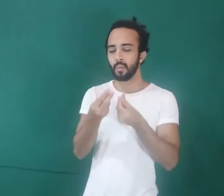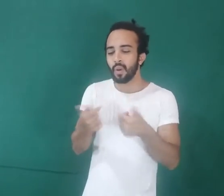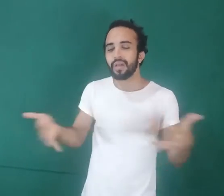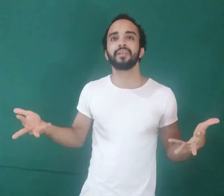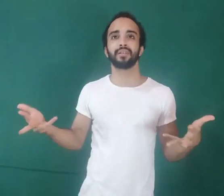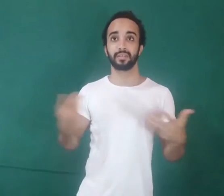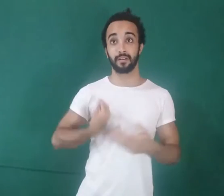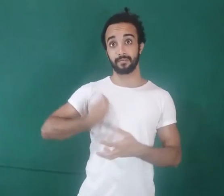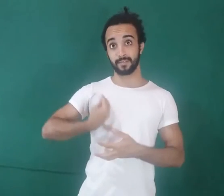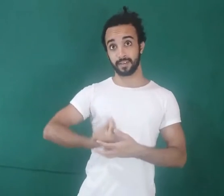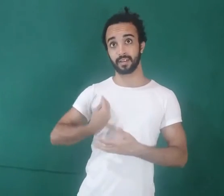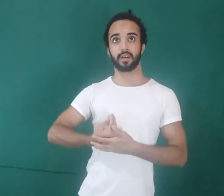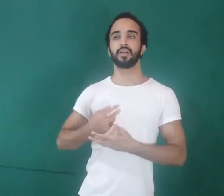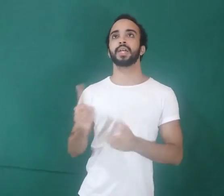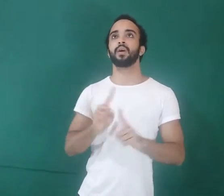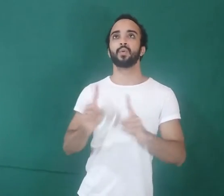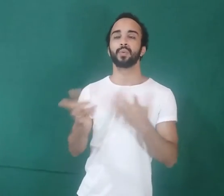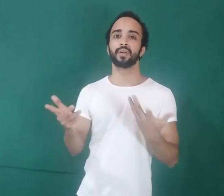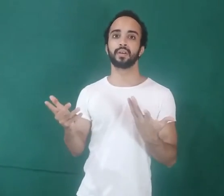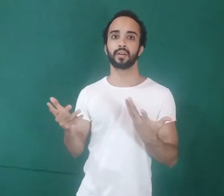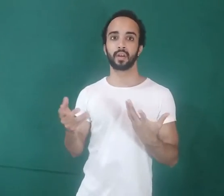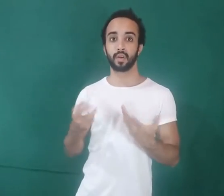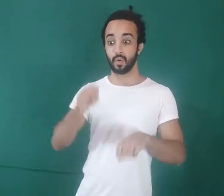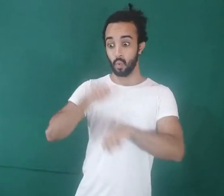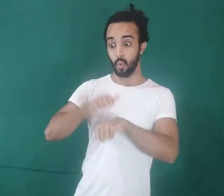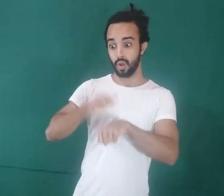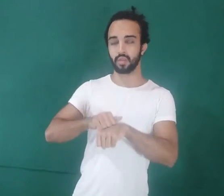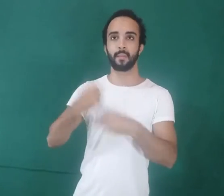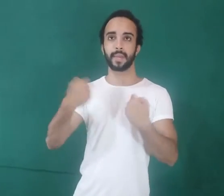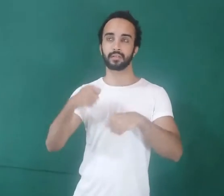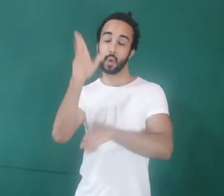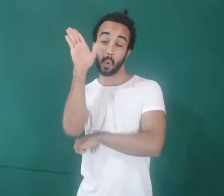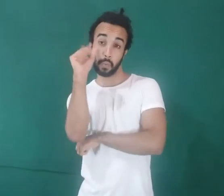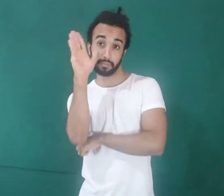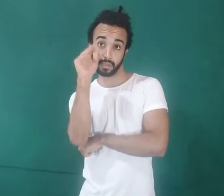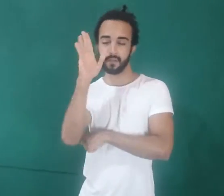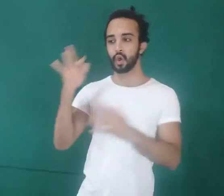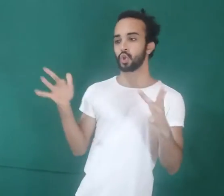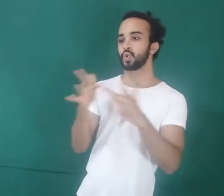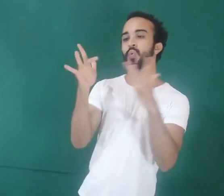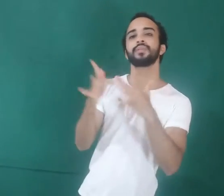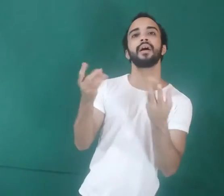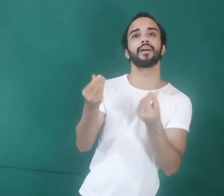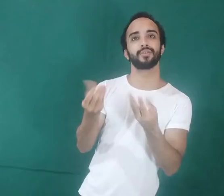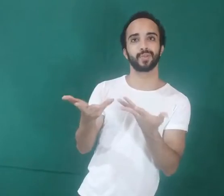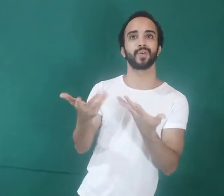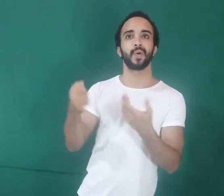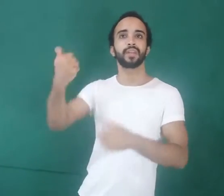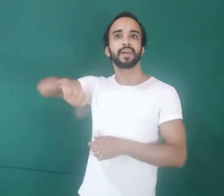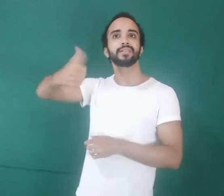deixa de ser uma coisa concreta que precisa ser observada, tocada e analisada, e passa a ser uma coisa que tá como ar